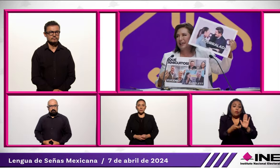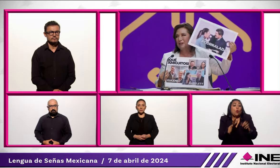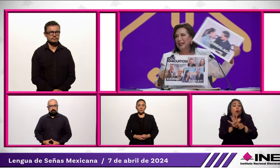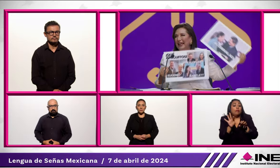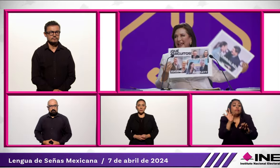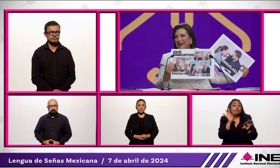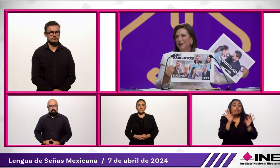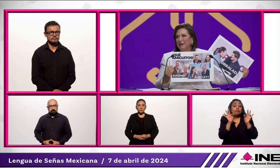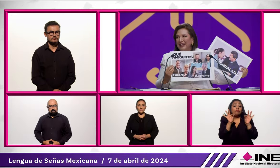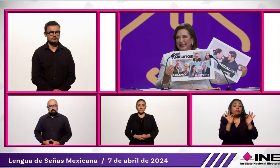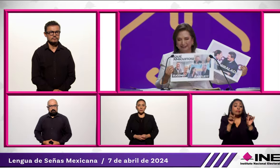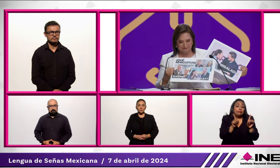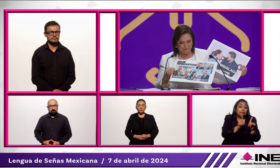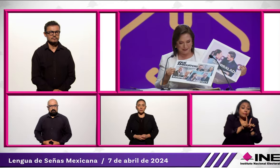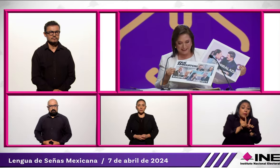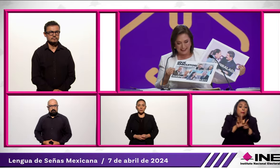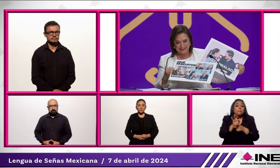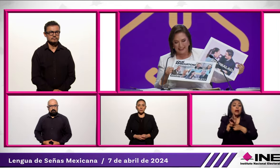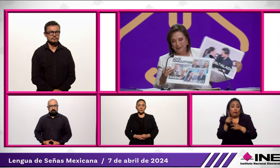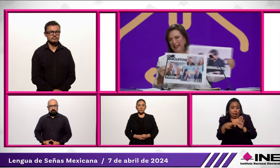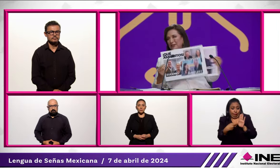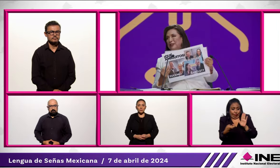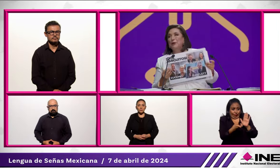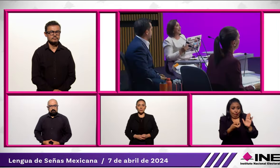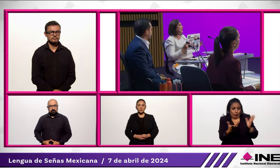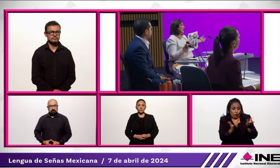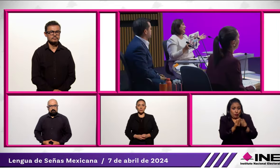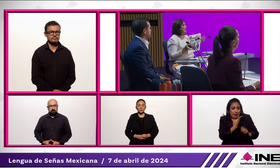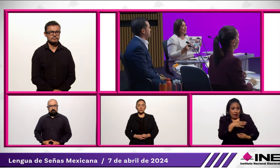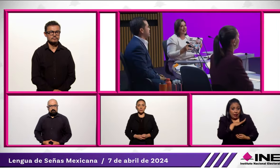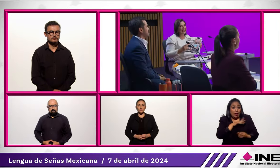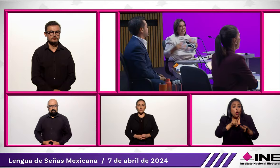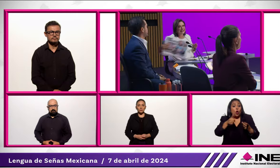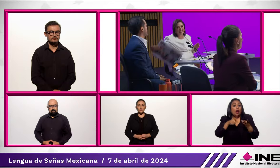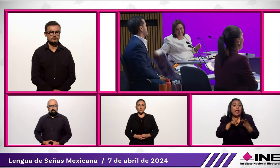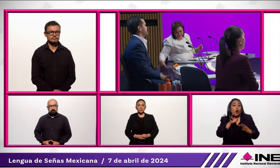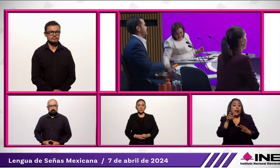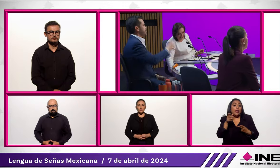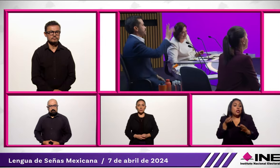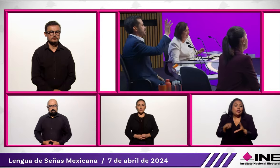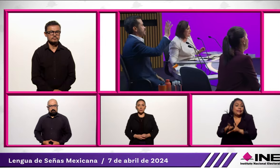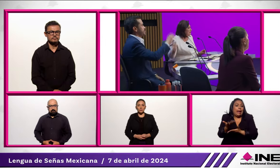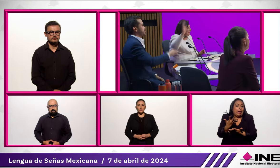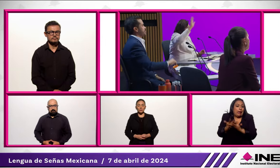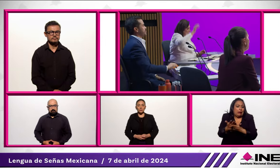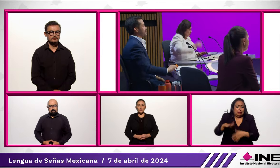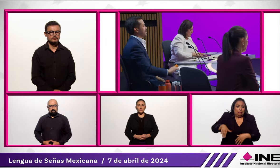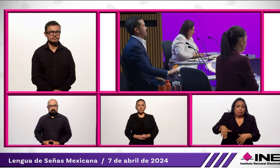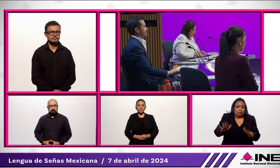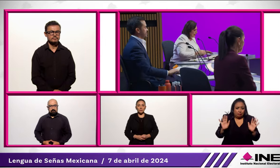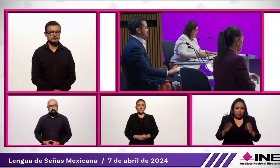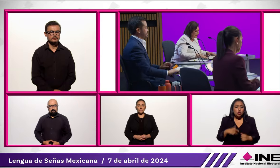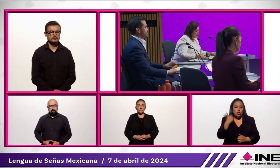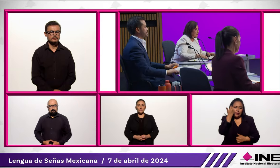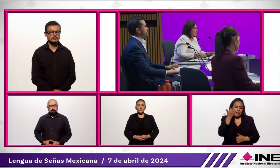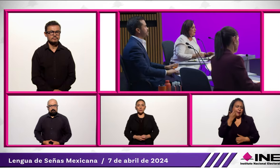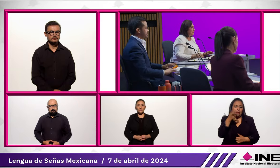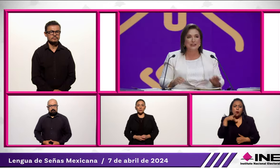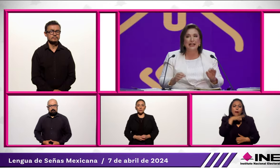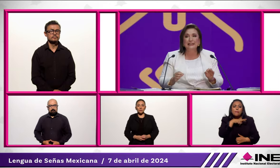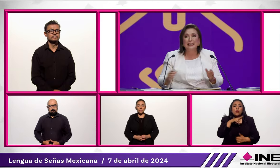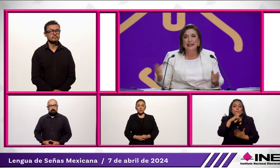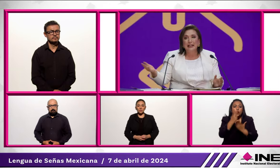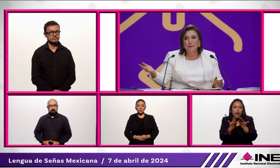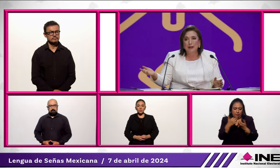quieres? ¿Acorralada o con Bartlett? Pues ahí estás, Claudia, con Eugenio, que acaba de salir de la cárcel. Yo quiero hablar rápidamente a los